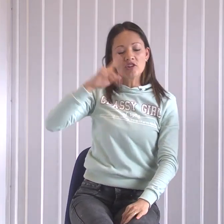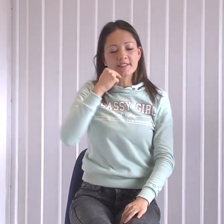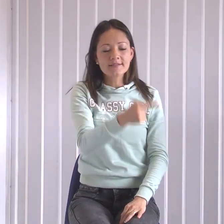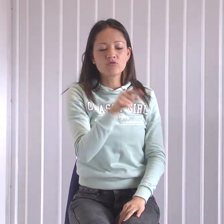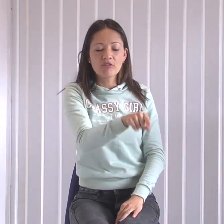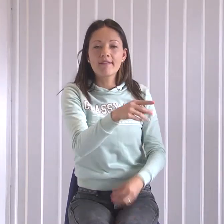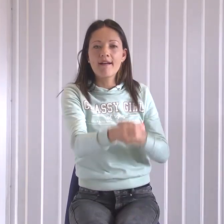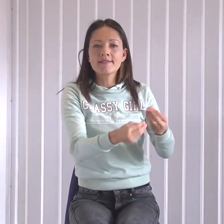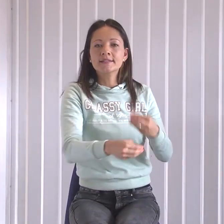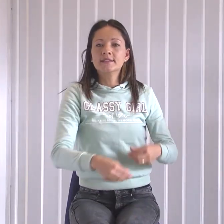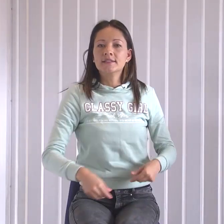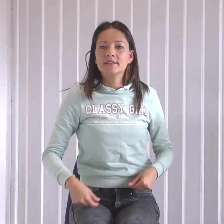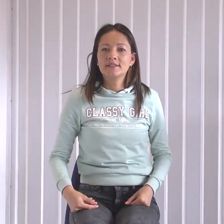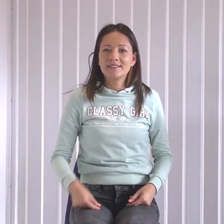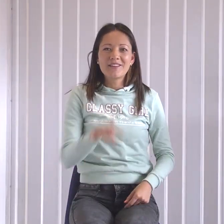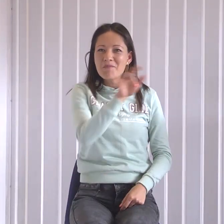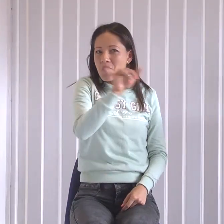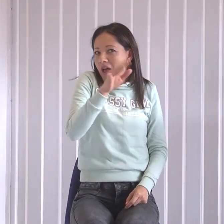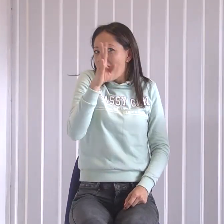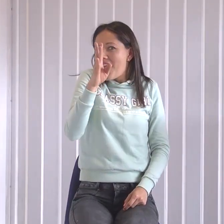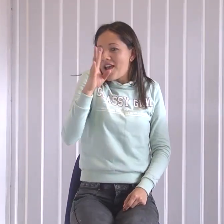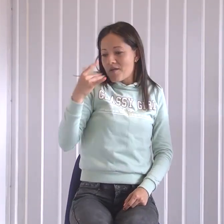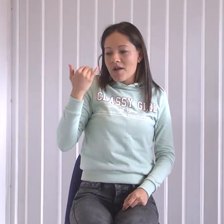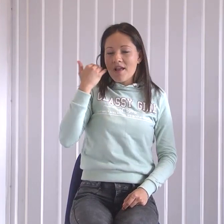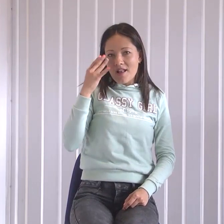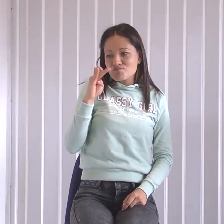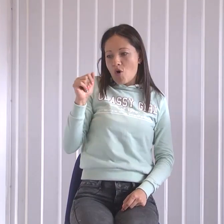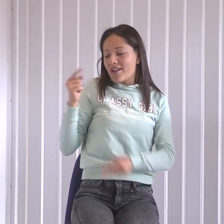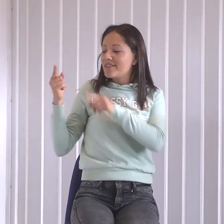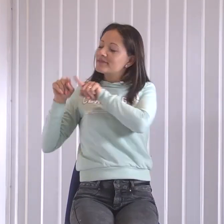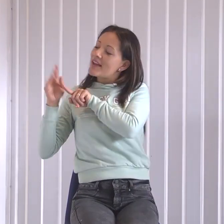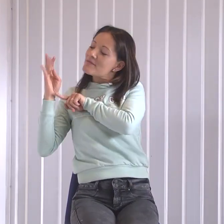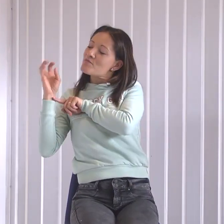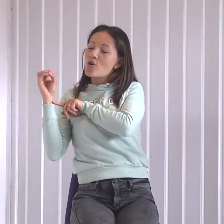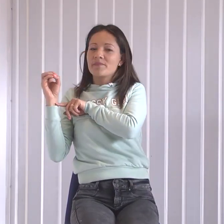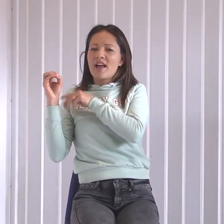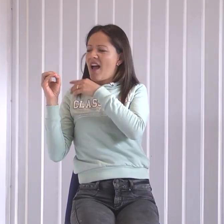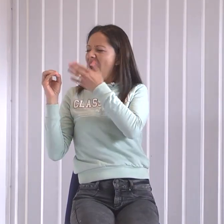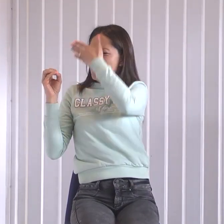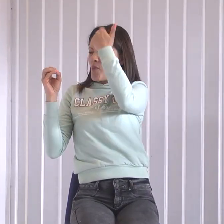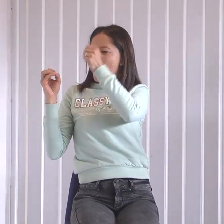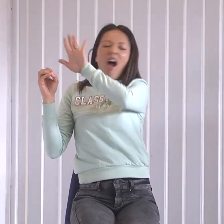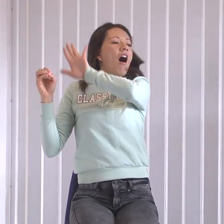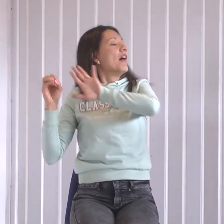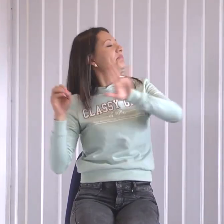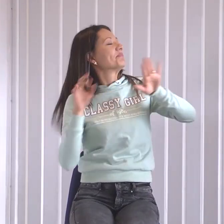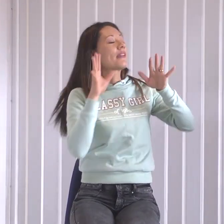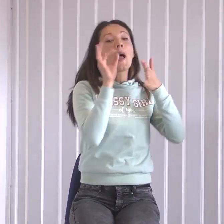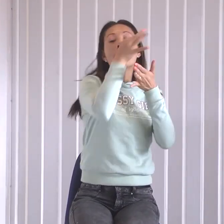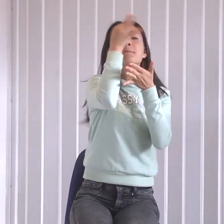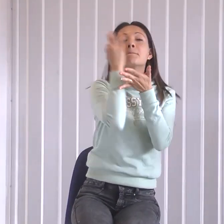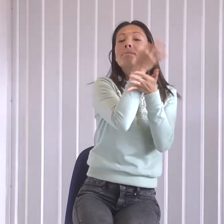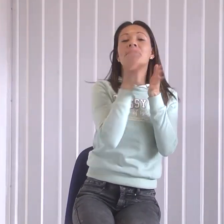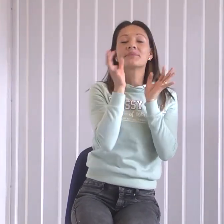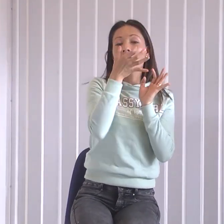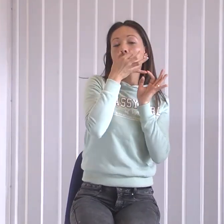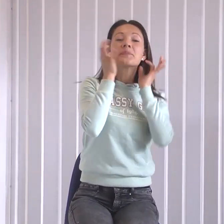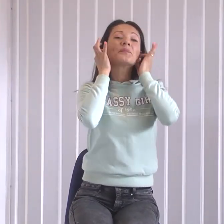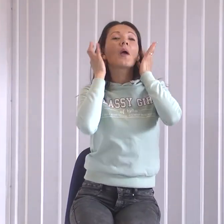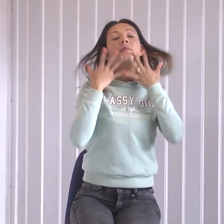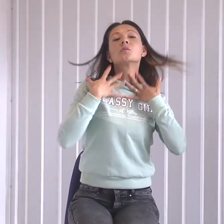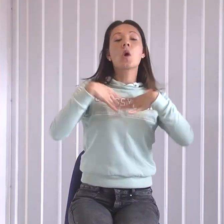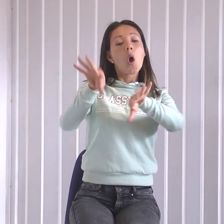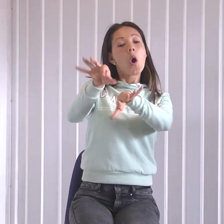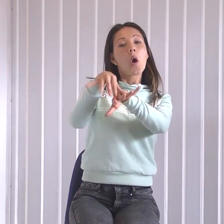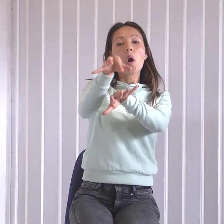esa mujer que tiene su esposo y se olvida de su esposo y se arregla ¿para quién? Para sus amantes, ¿no? Se decora, se pone sus joyas, se pone